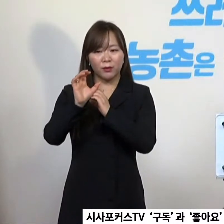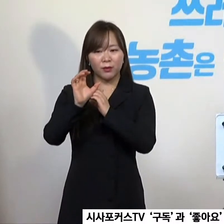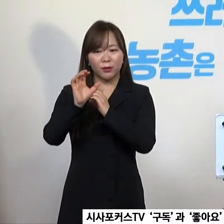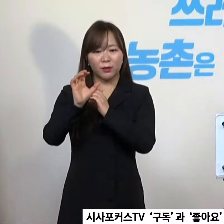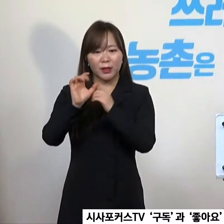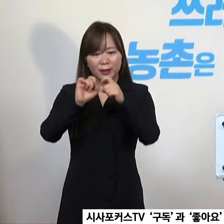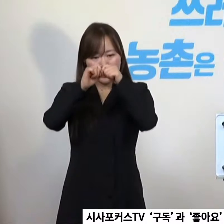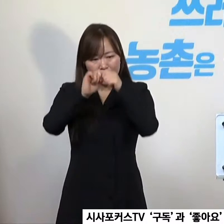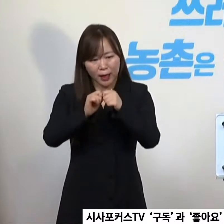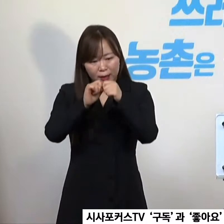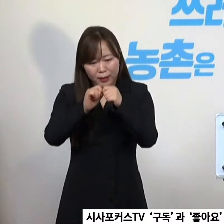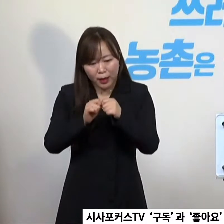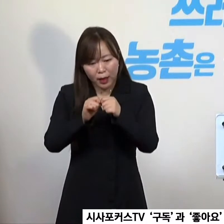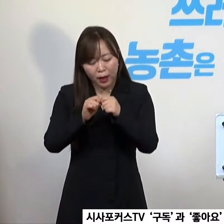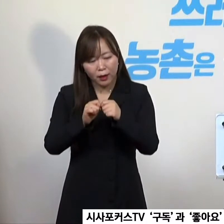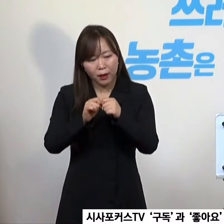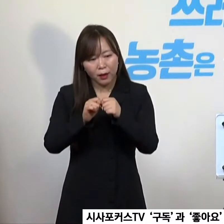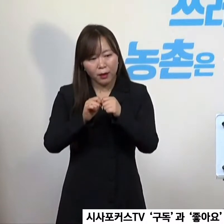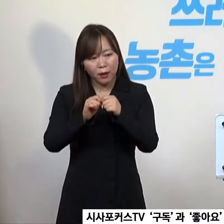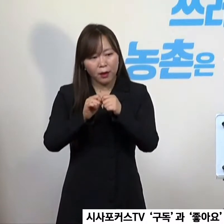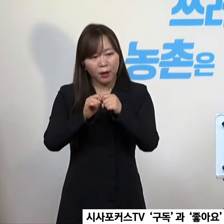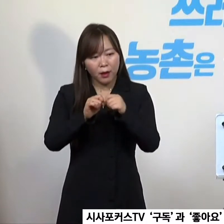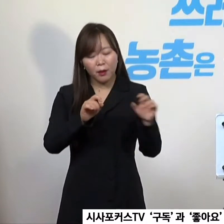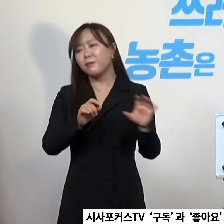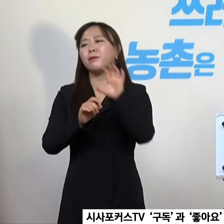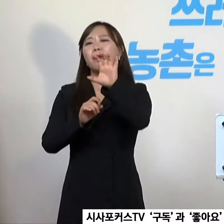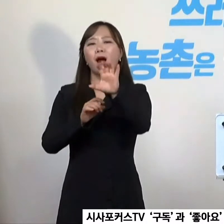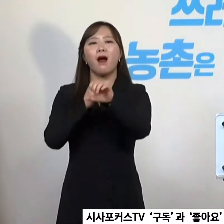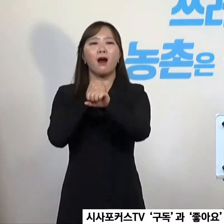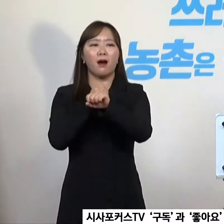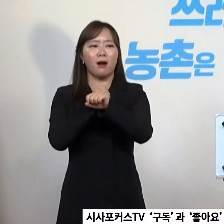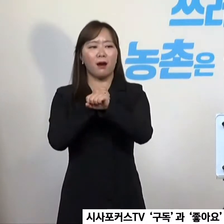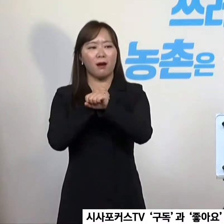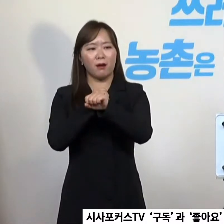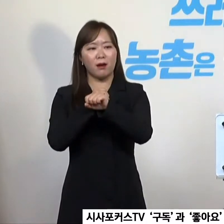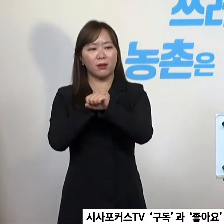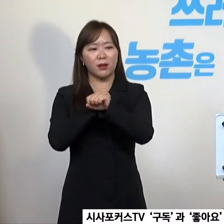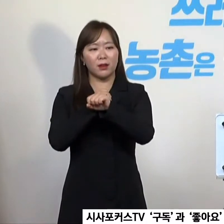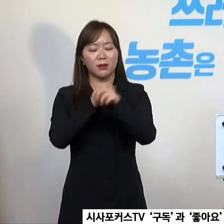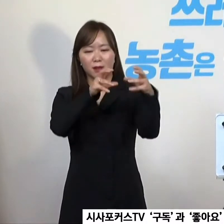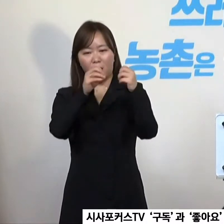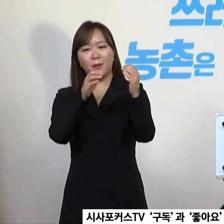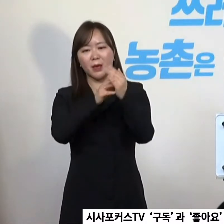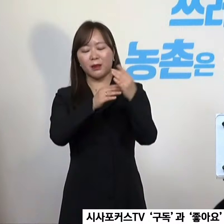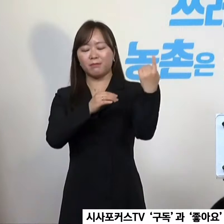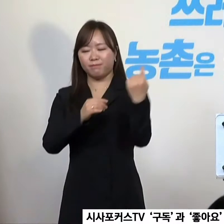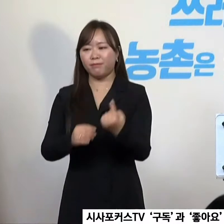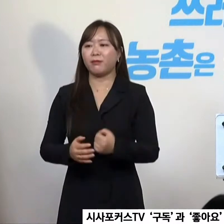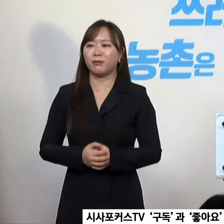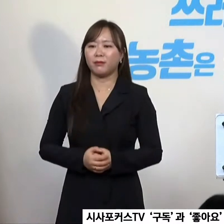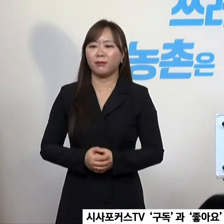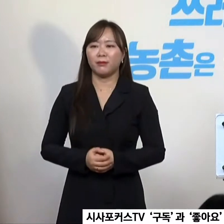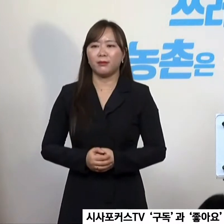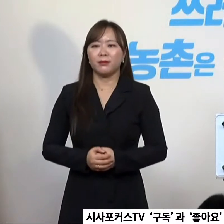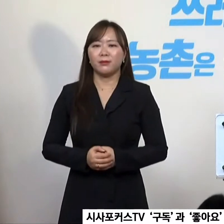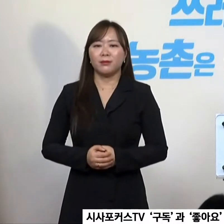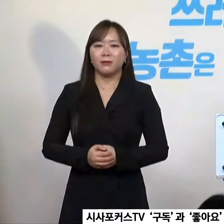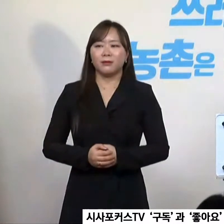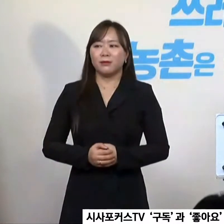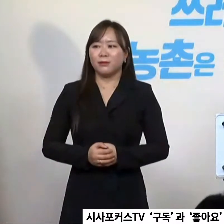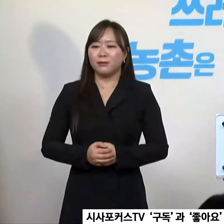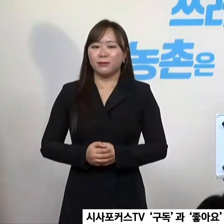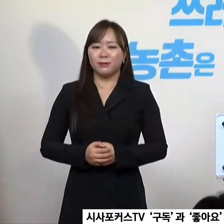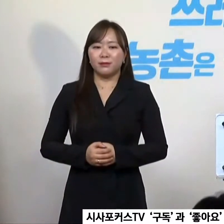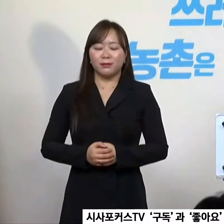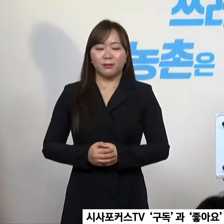좀 상세하게 올릴 생각이라고 그 얘기를 저도 지금 막 듣고 올라왔습니다. 네, 다음 질문